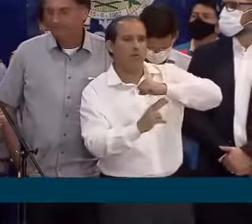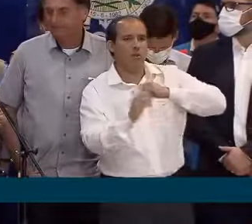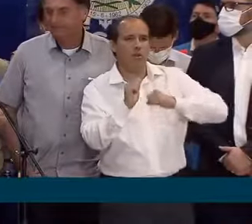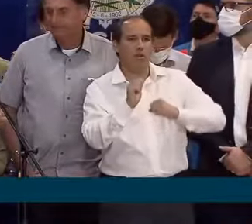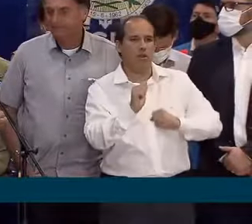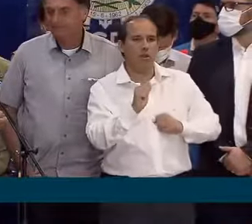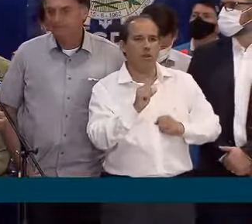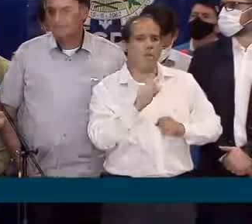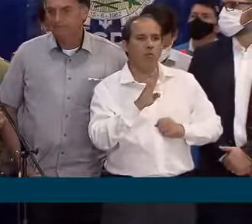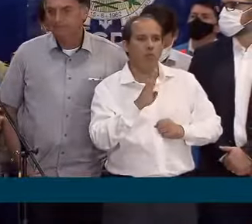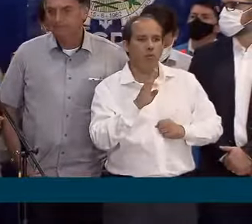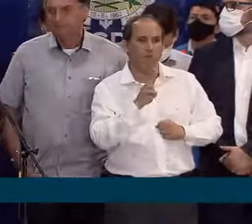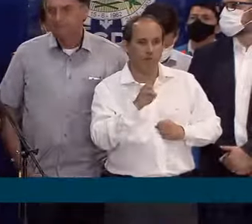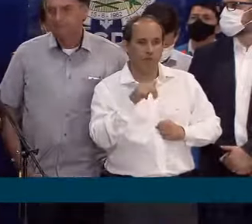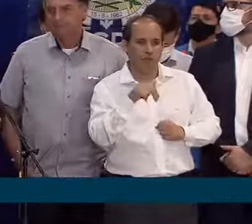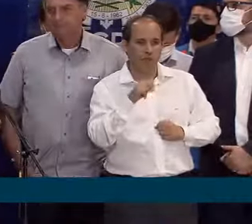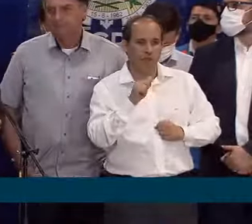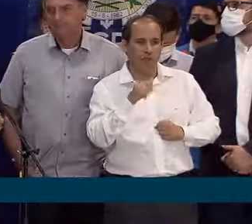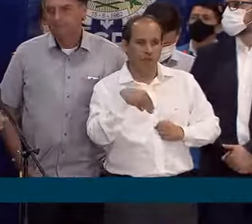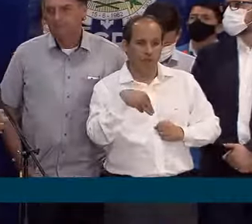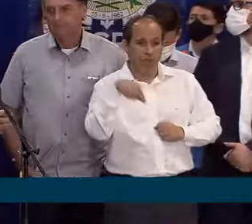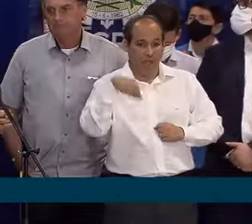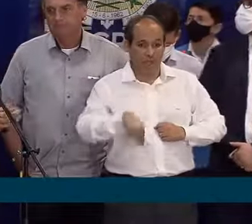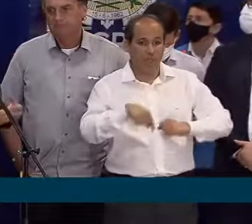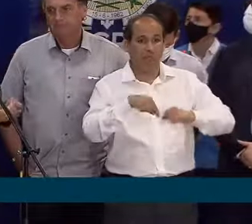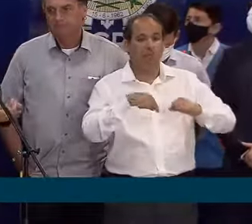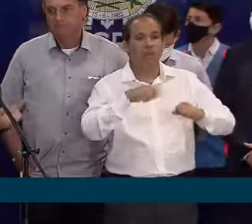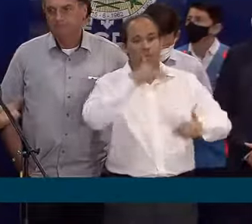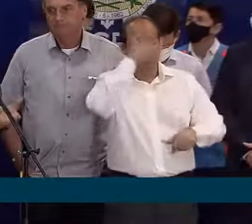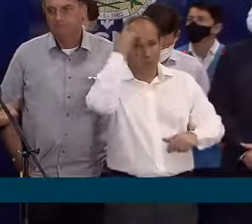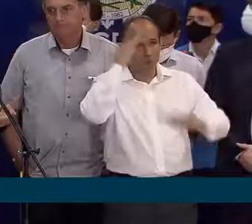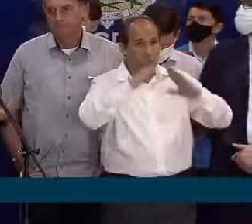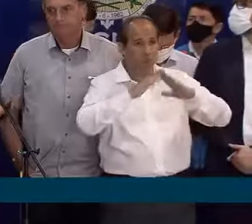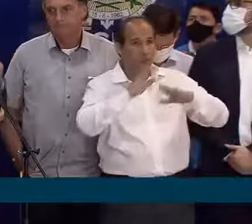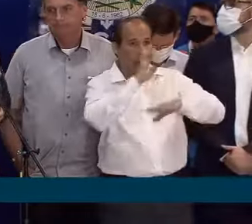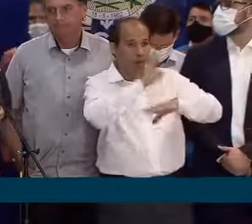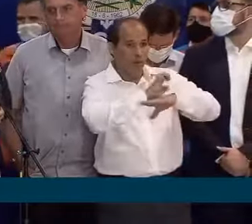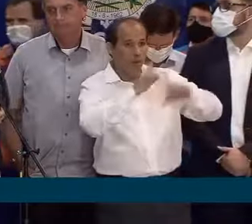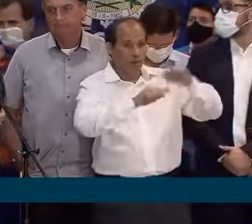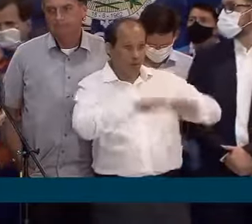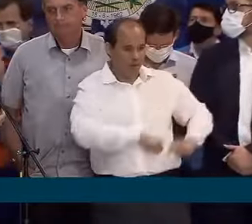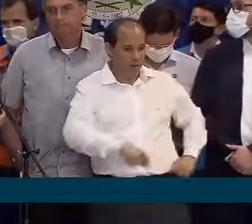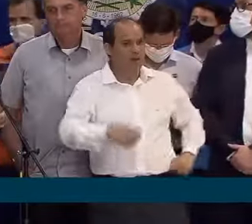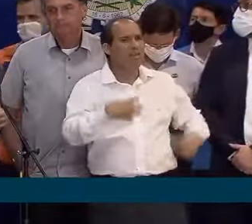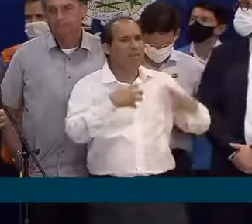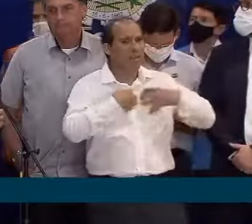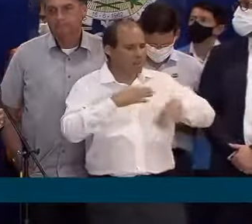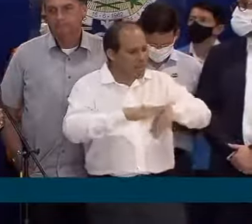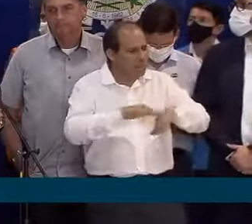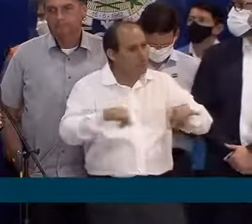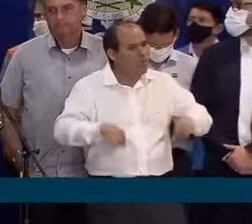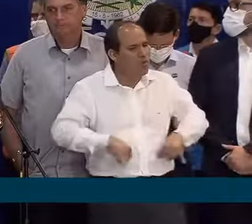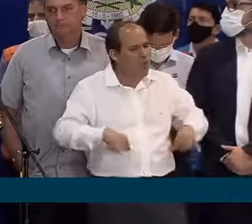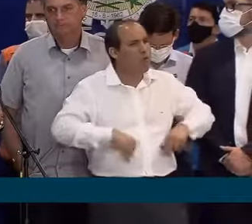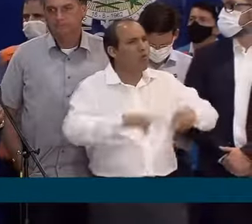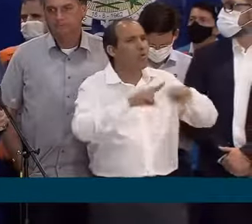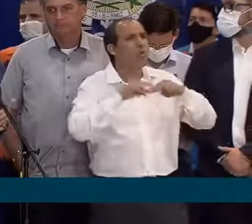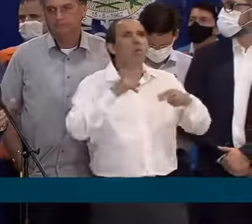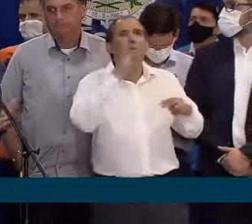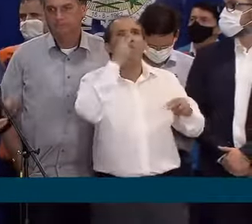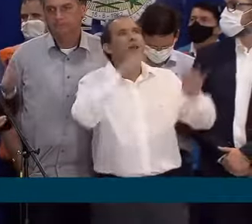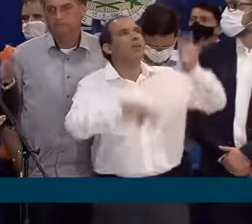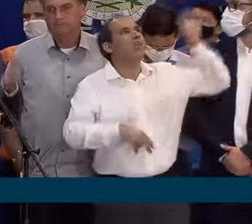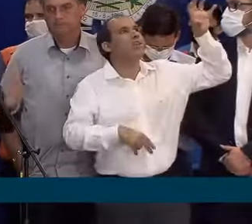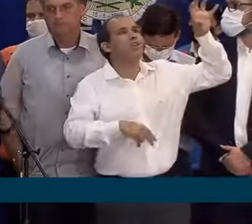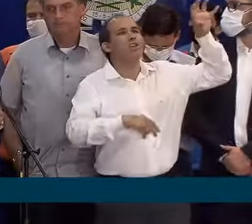É uma luta que nós, acreanos, brasileiros, sentimos na pele o que é um Estado isolado. E dia